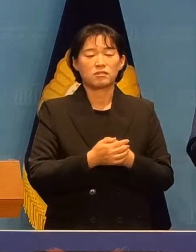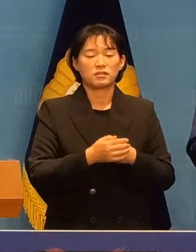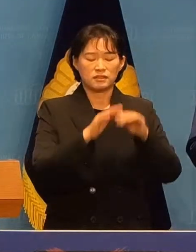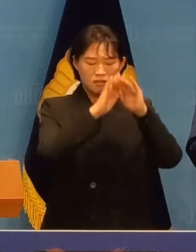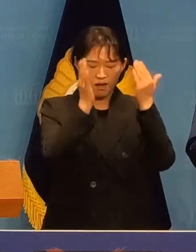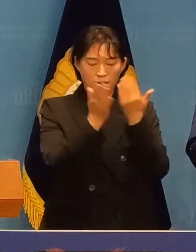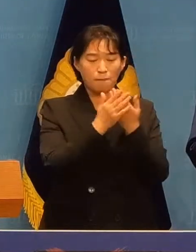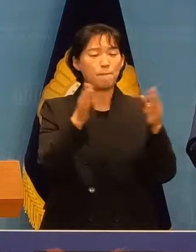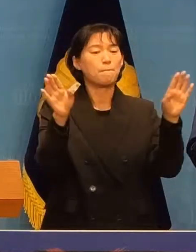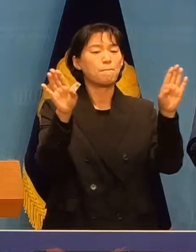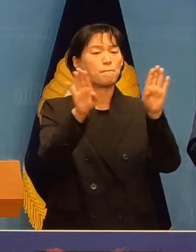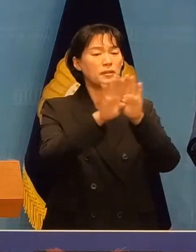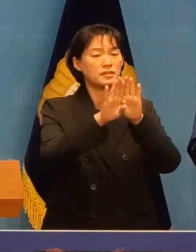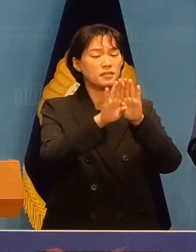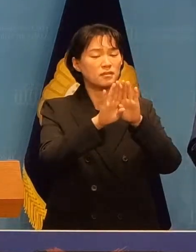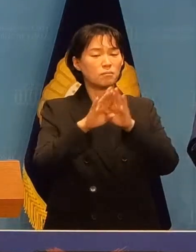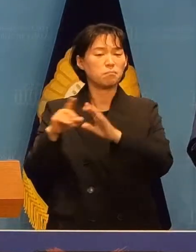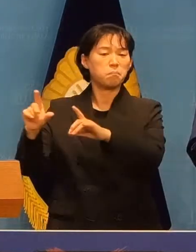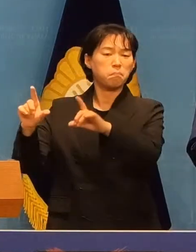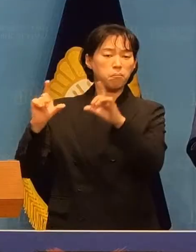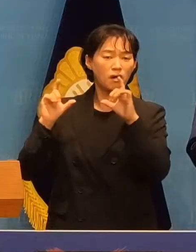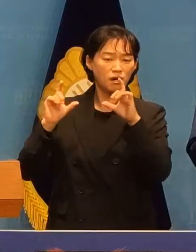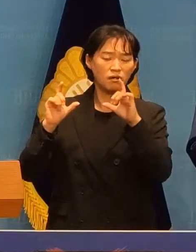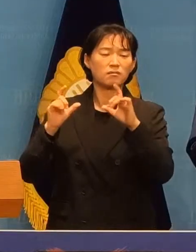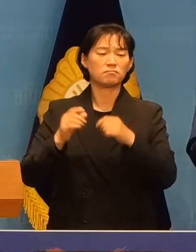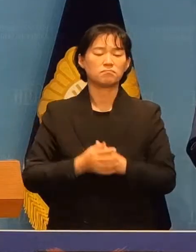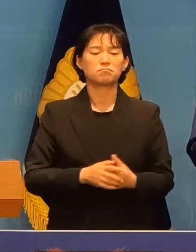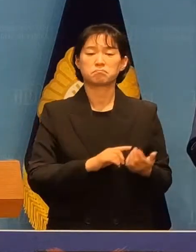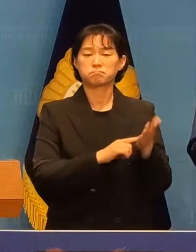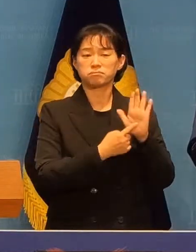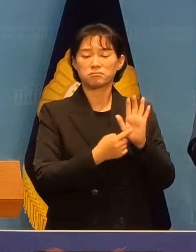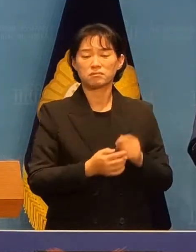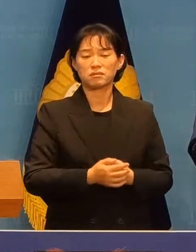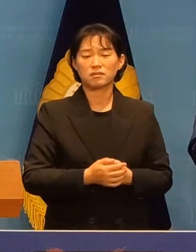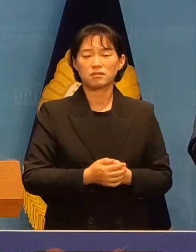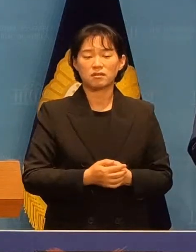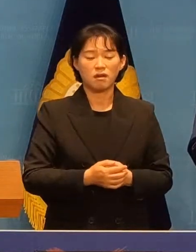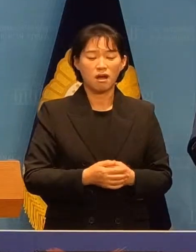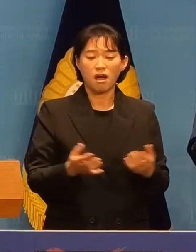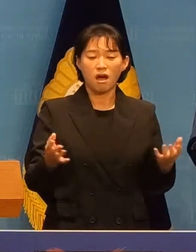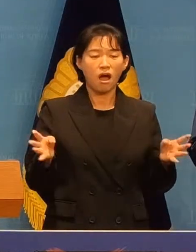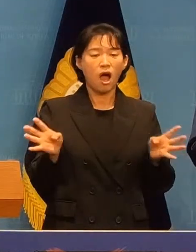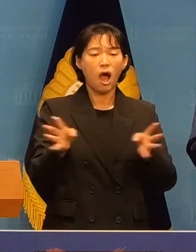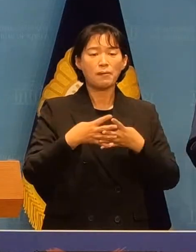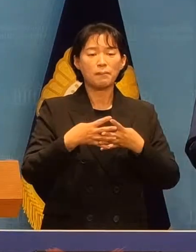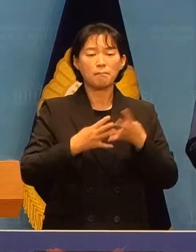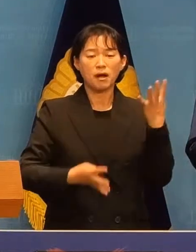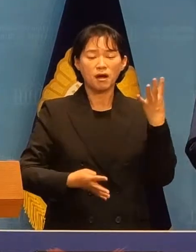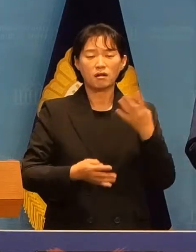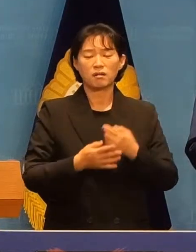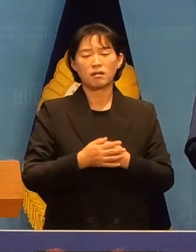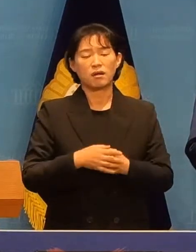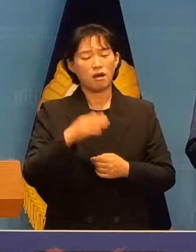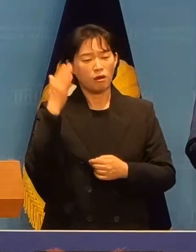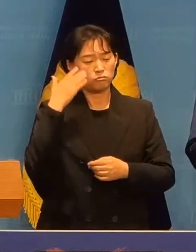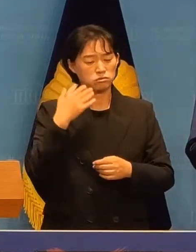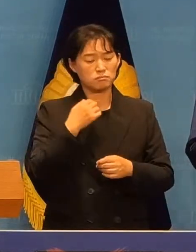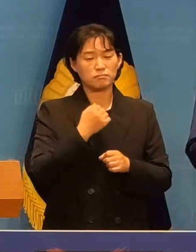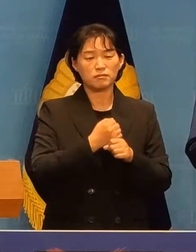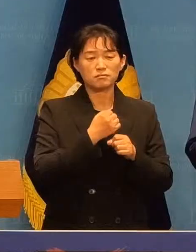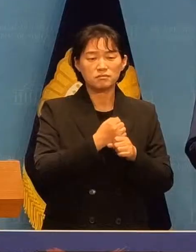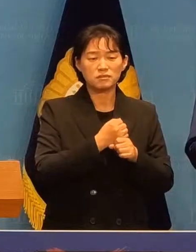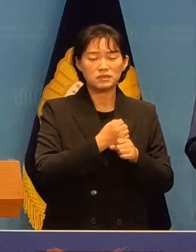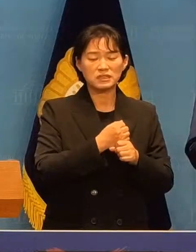전면 폐쇄하겠다고 일방적으로 발표했습니다. 노사 합의를 파기한 것이고 국내 생산